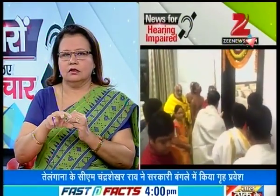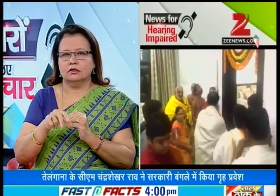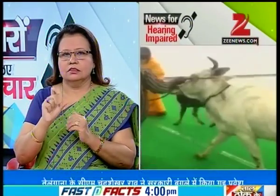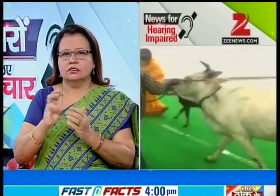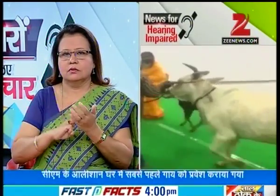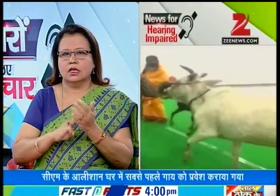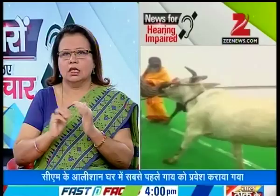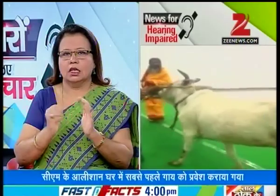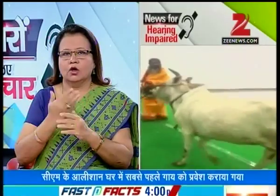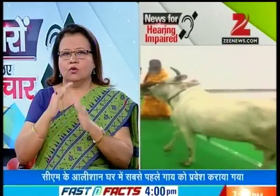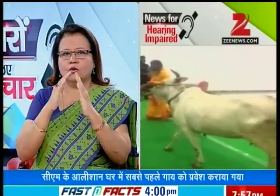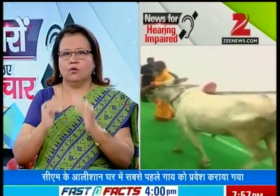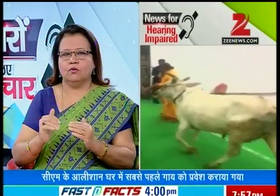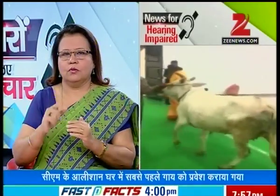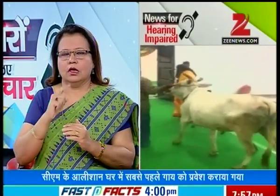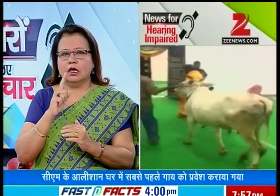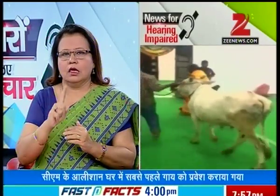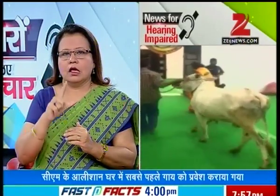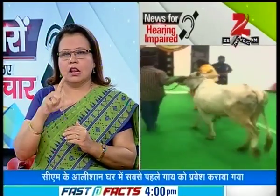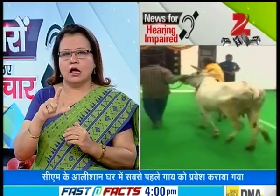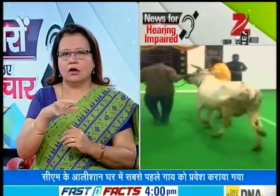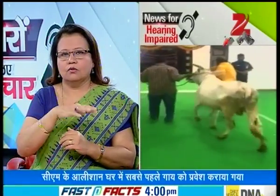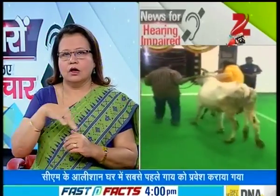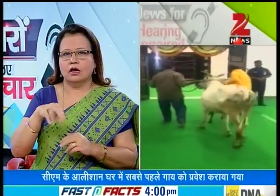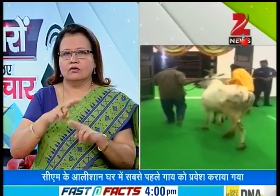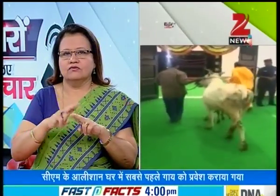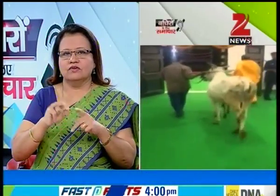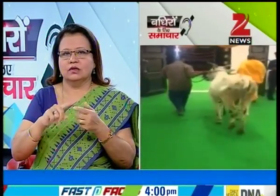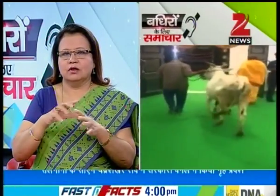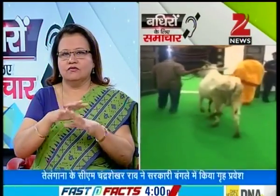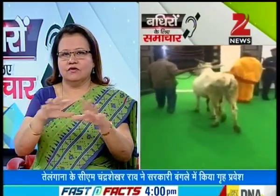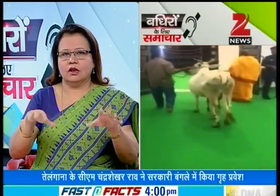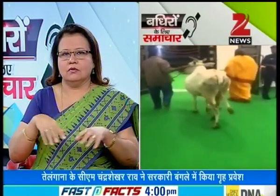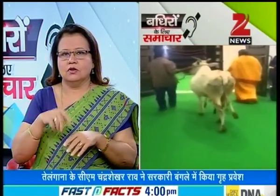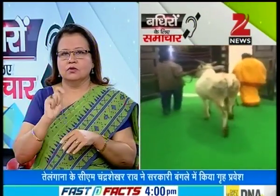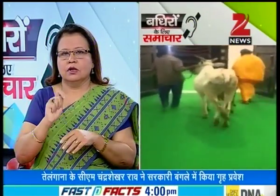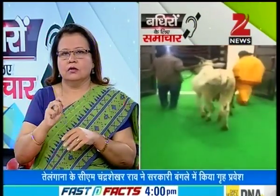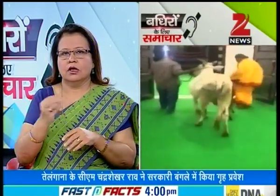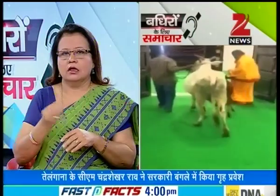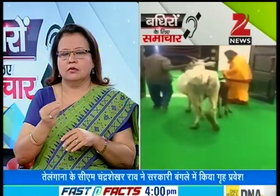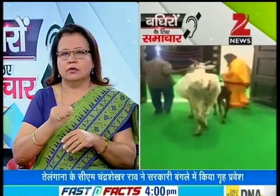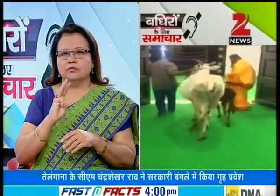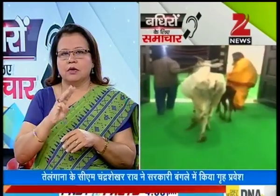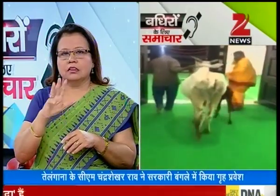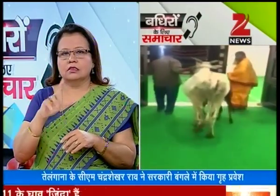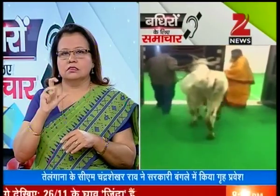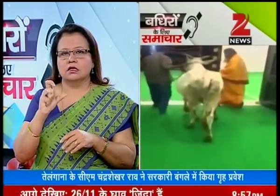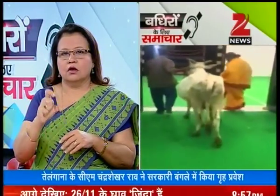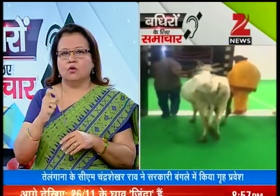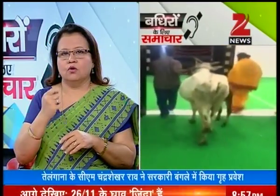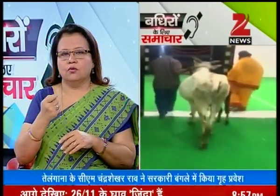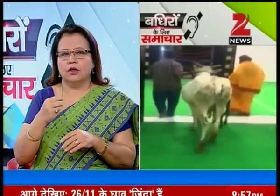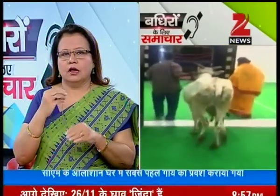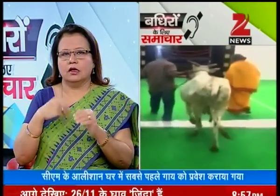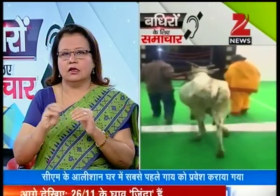हुआ सीएम का नया बंगला 1 लाख वर्ग फीट में फैला हुआ है और इसको बनाने में करीब 35 करोड़ का